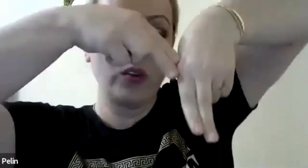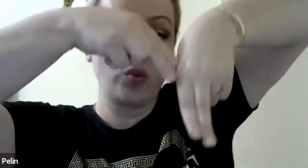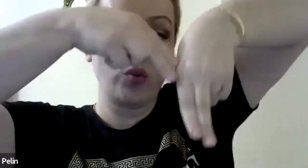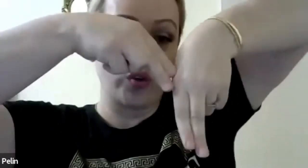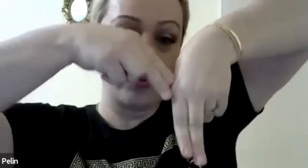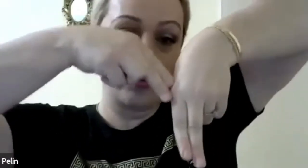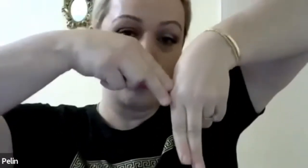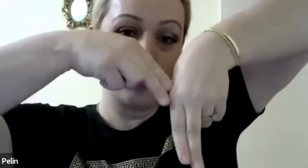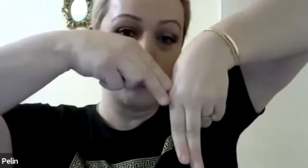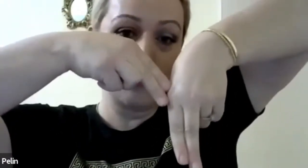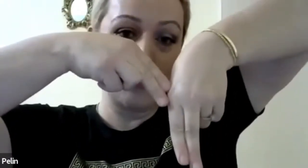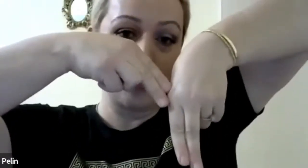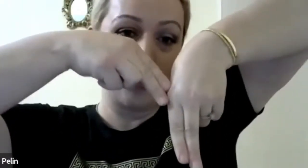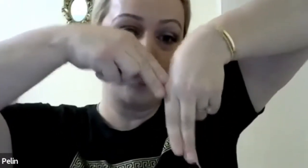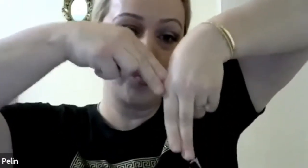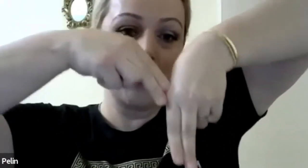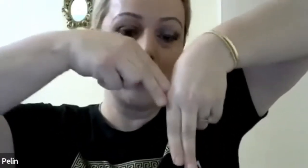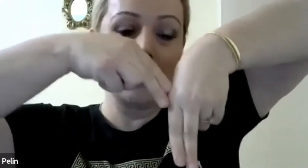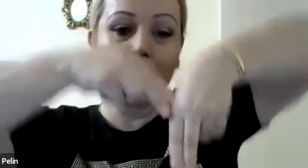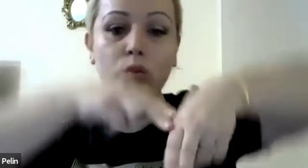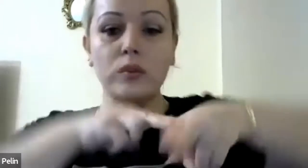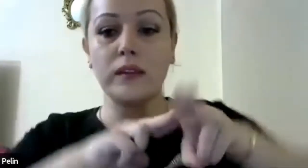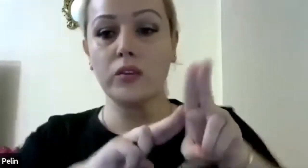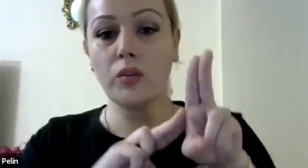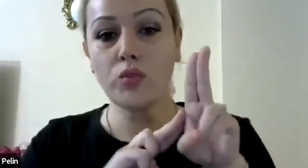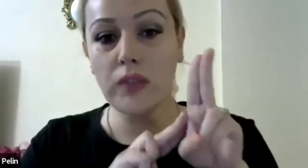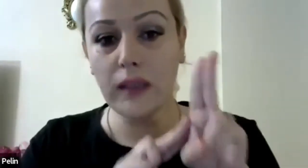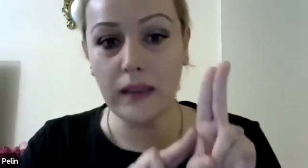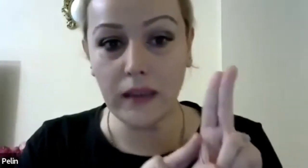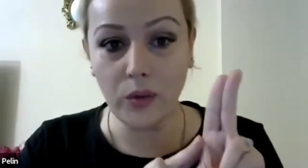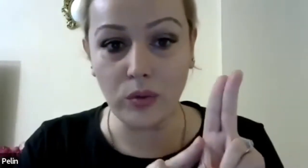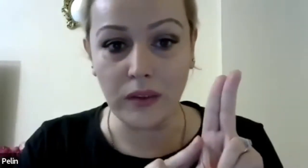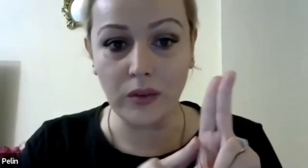doğru kullanabiliyor. Bu şekilde de kullanılıyor. Bu şekilde de kullanılıyor.